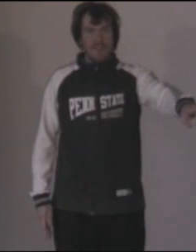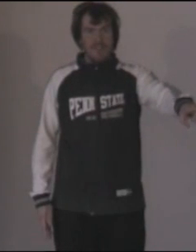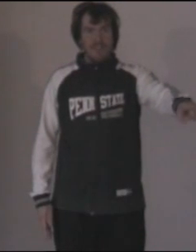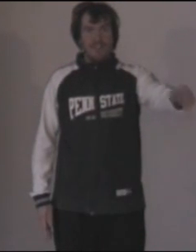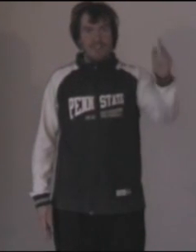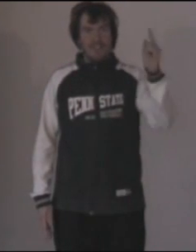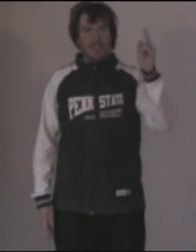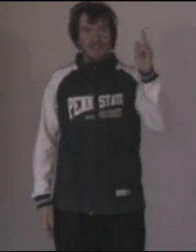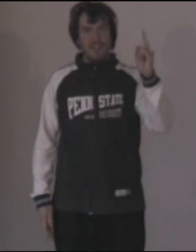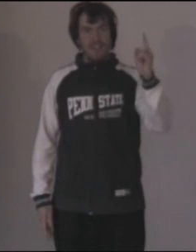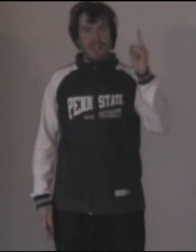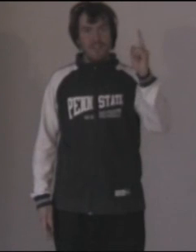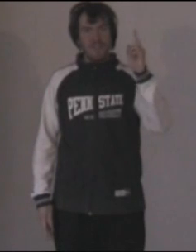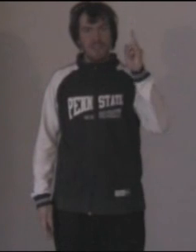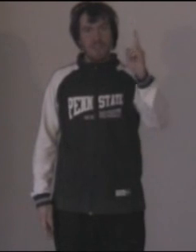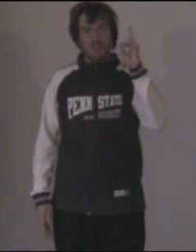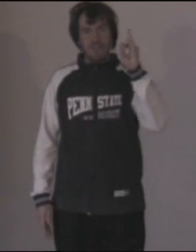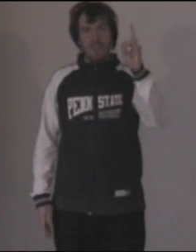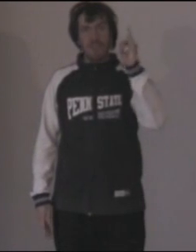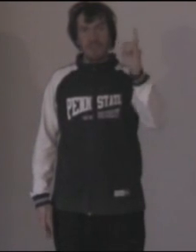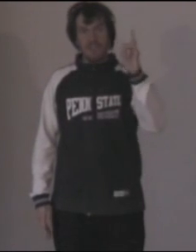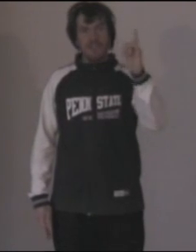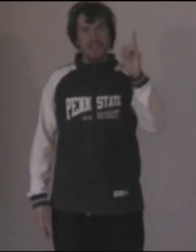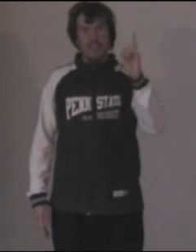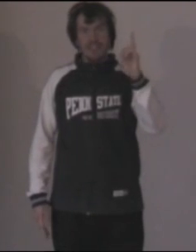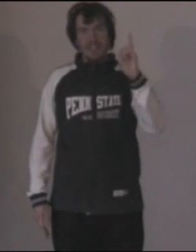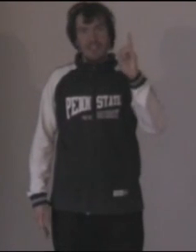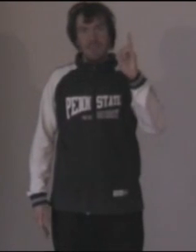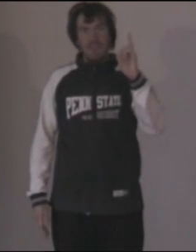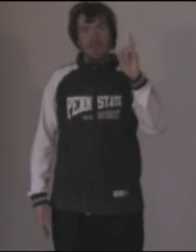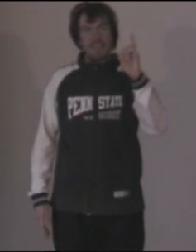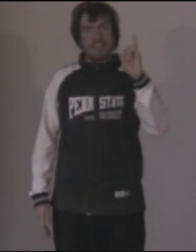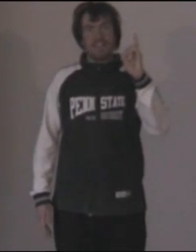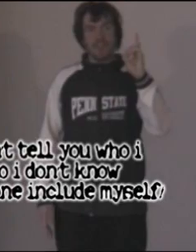io non conosco più nessuno, nemmeno me stesso.